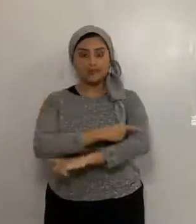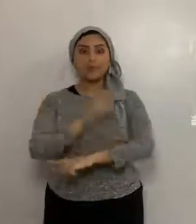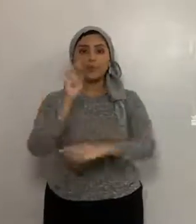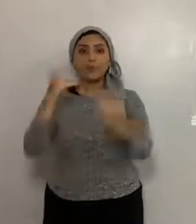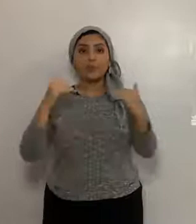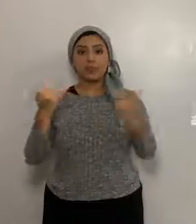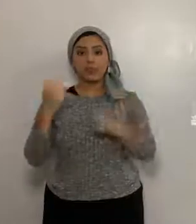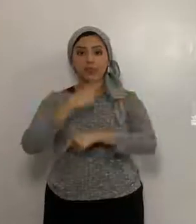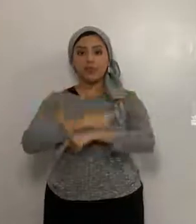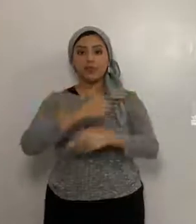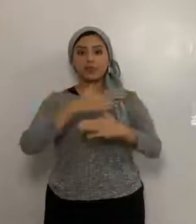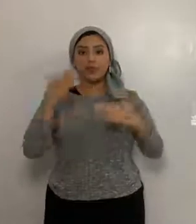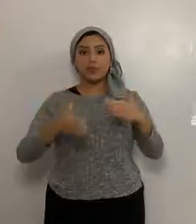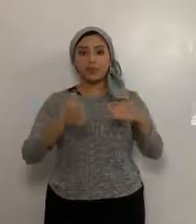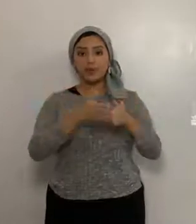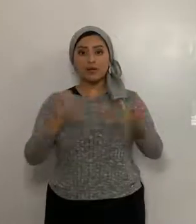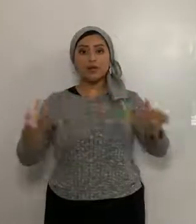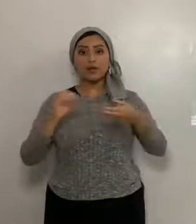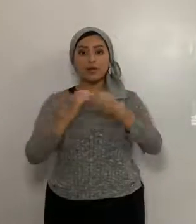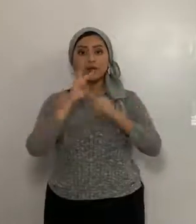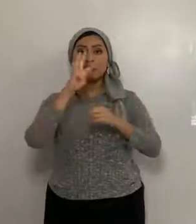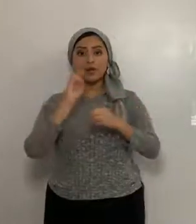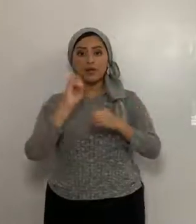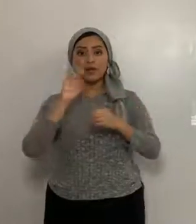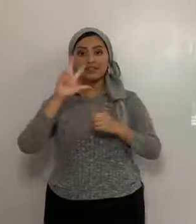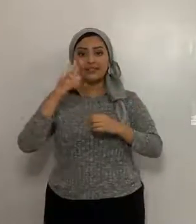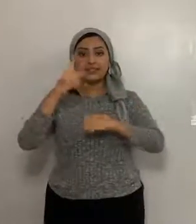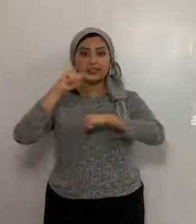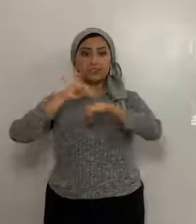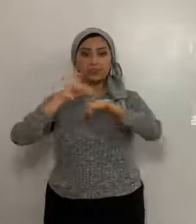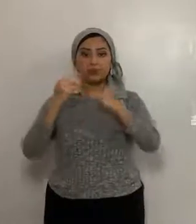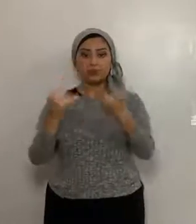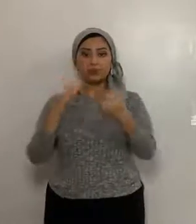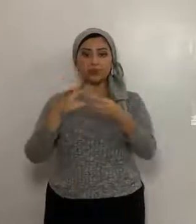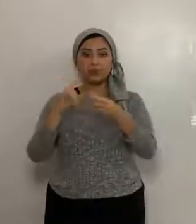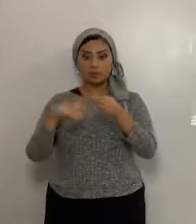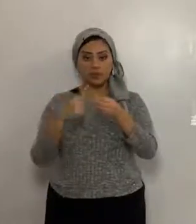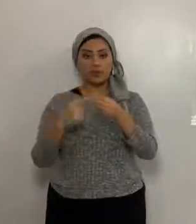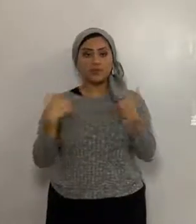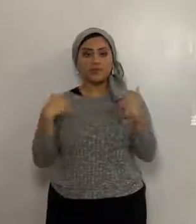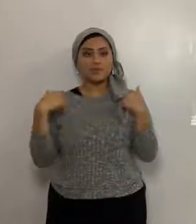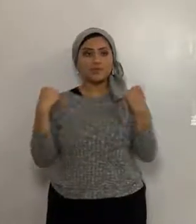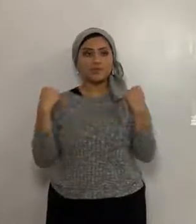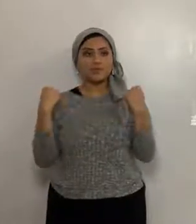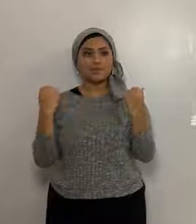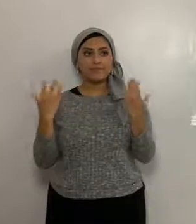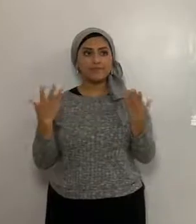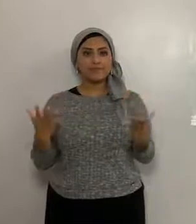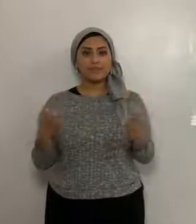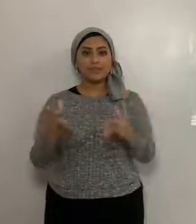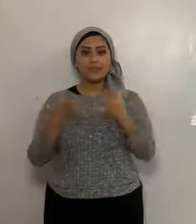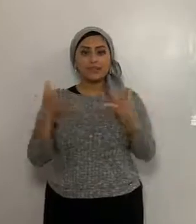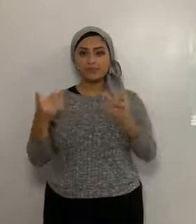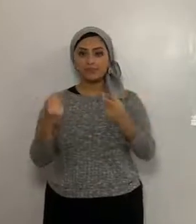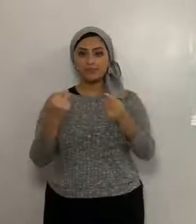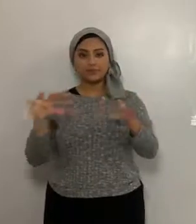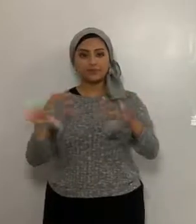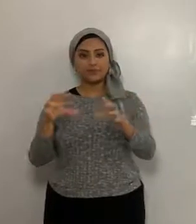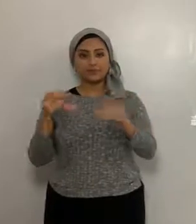final 40, el tercer templo. Ha habido mucho movimiento en el